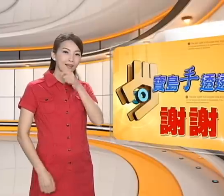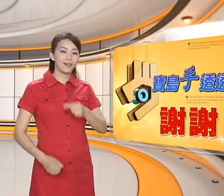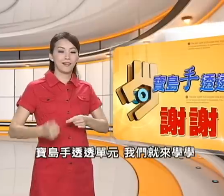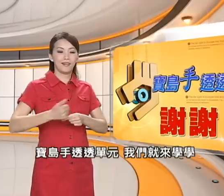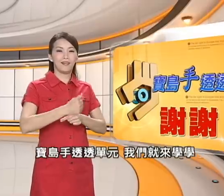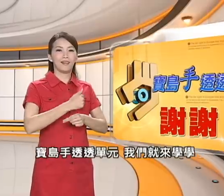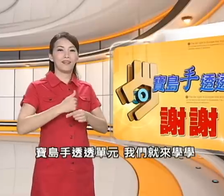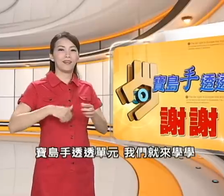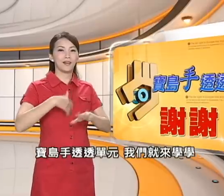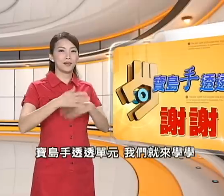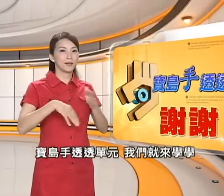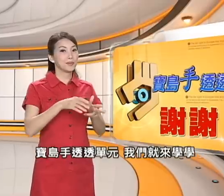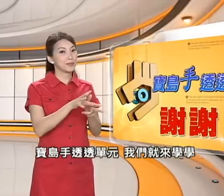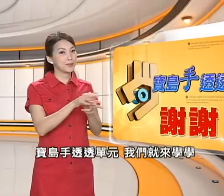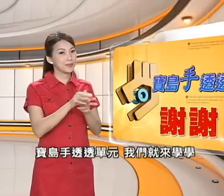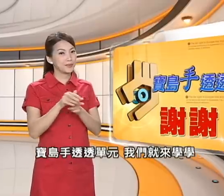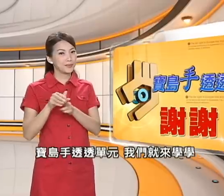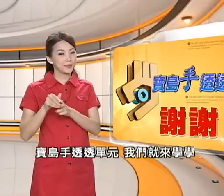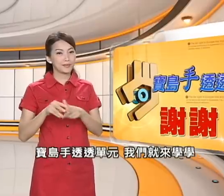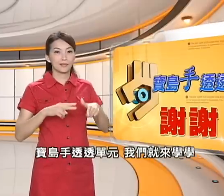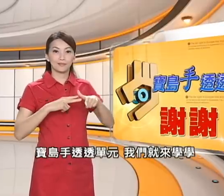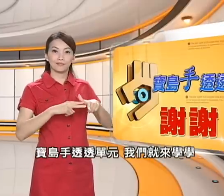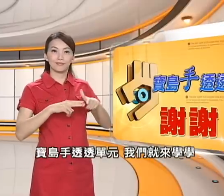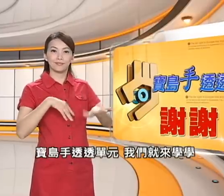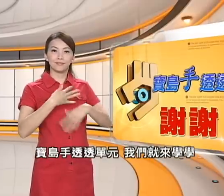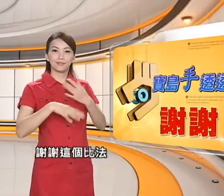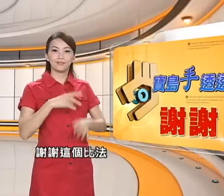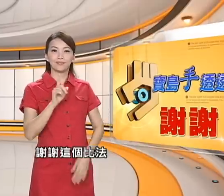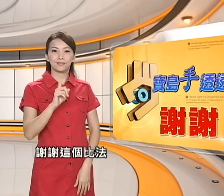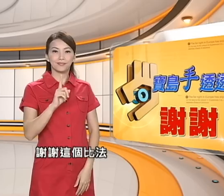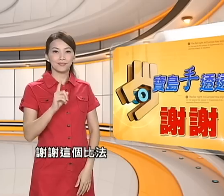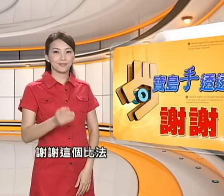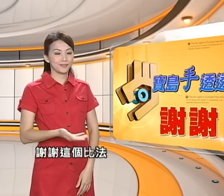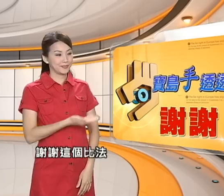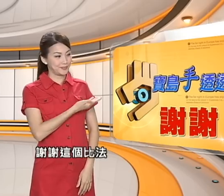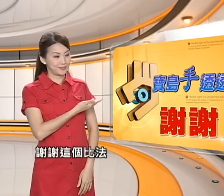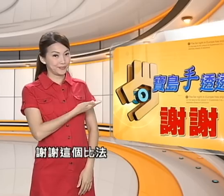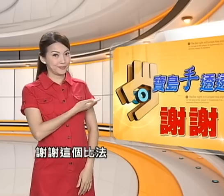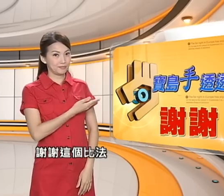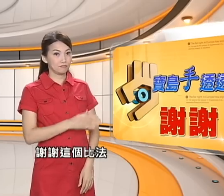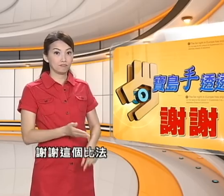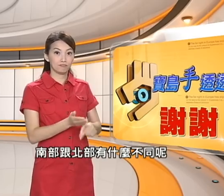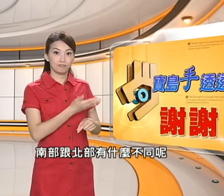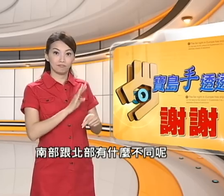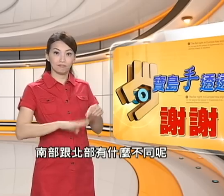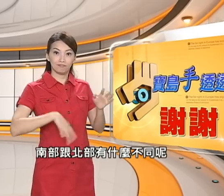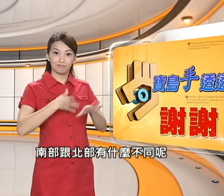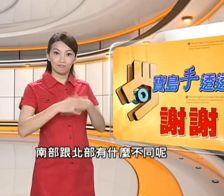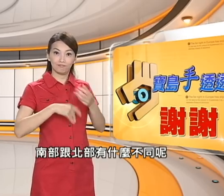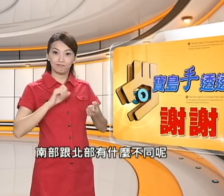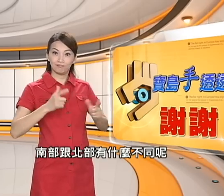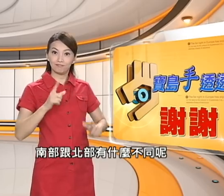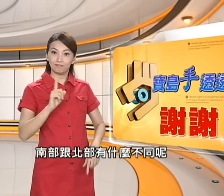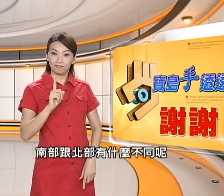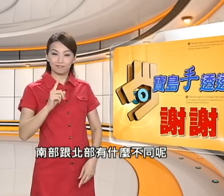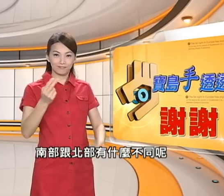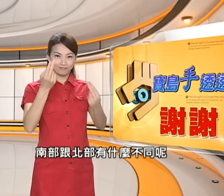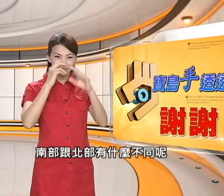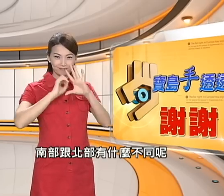宝岛手透透单元，我们就来学学谢谢这个笔法，南部跟北部有什么不同